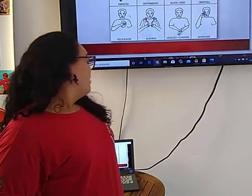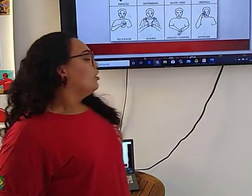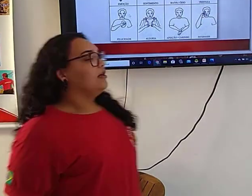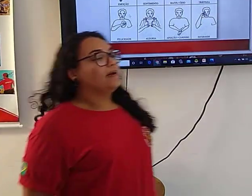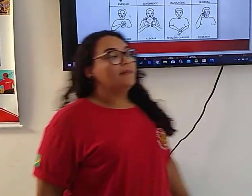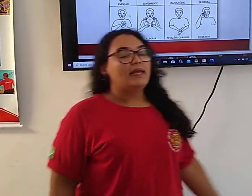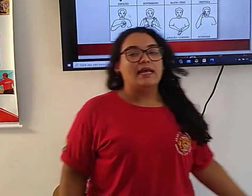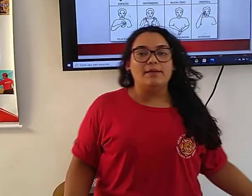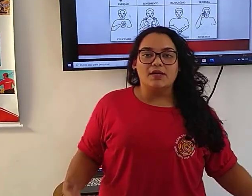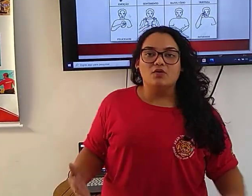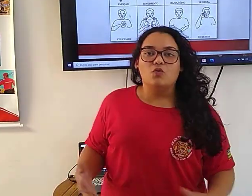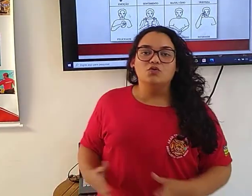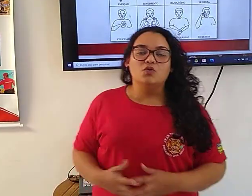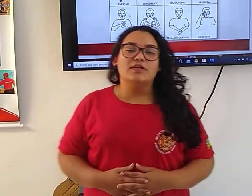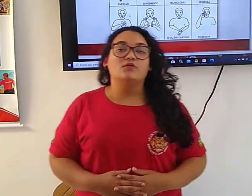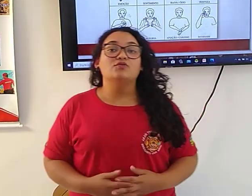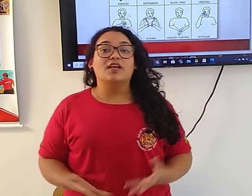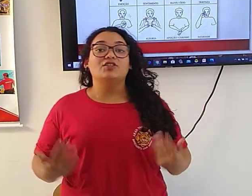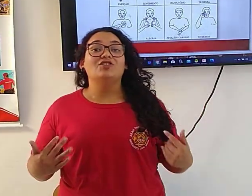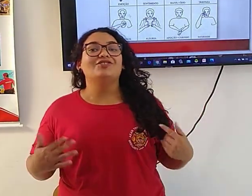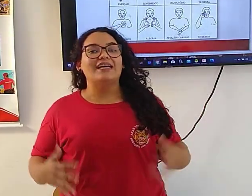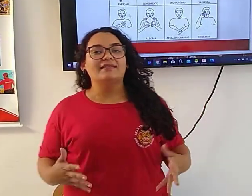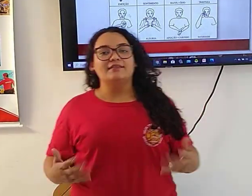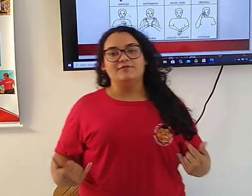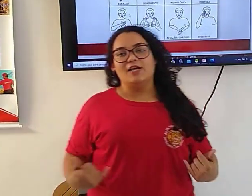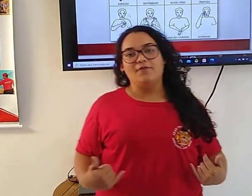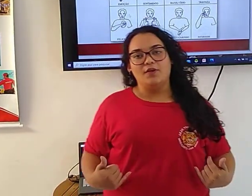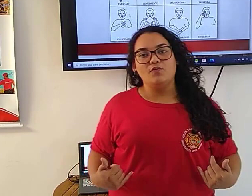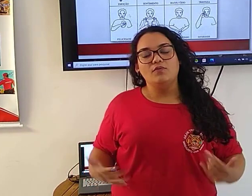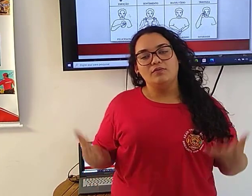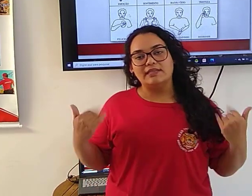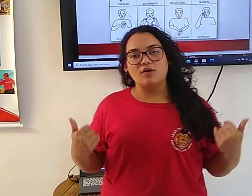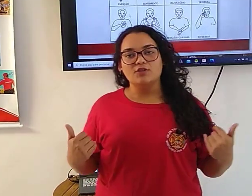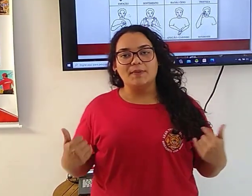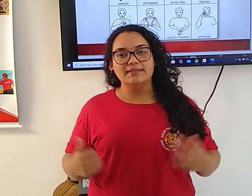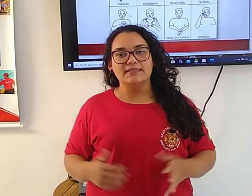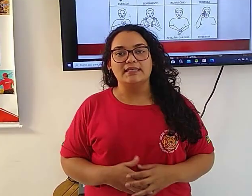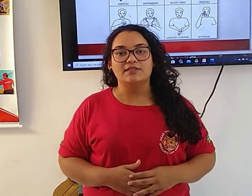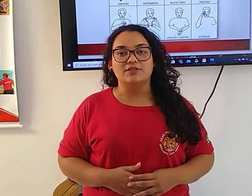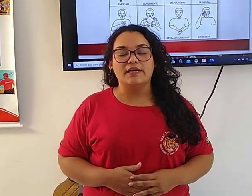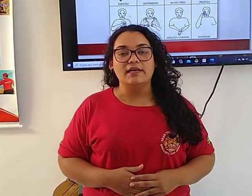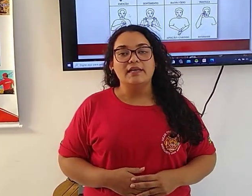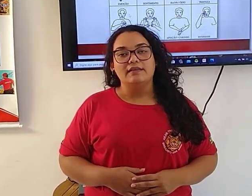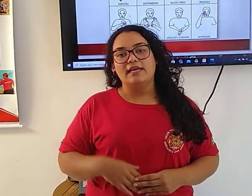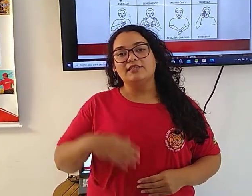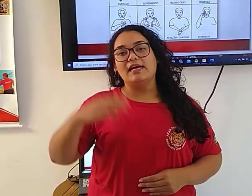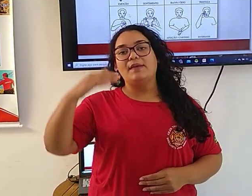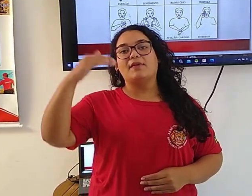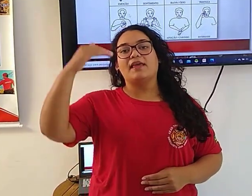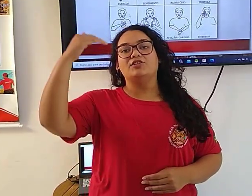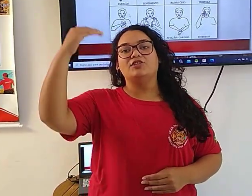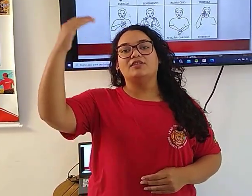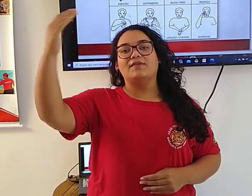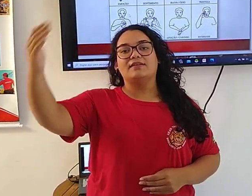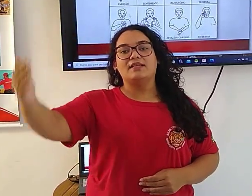Olha, relembrando alguns conteúdos que a gente já viu nas aulas passadas, tá? Desde a época que a gente estava tendo